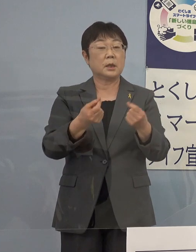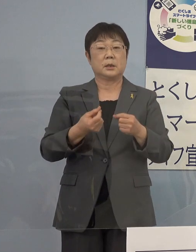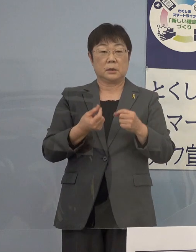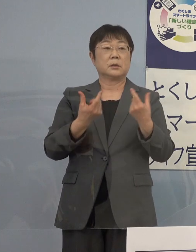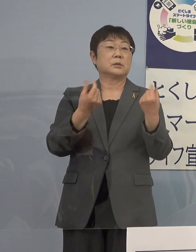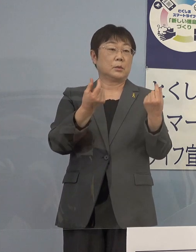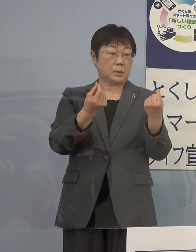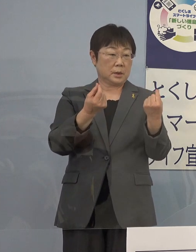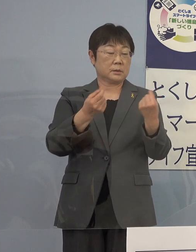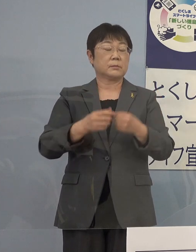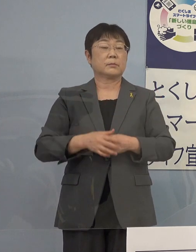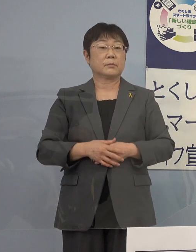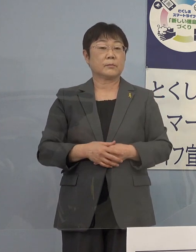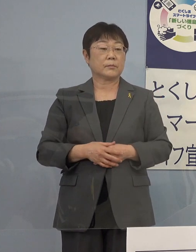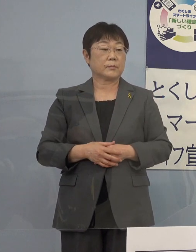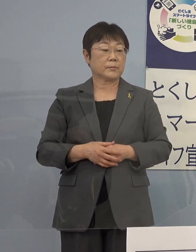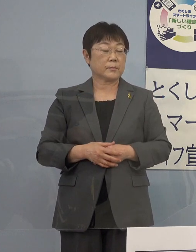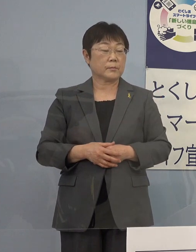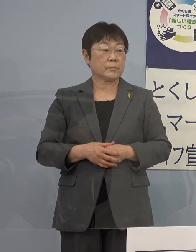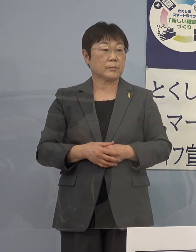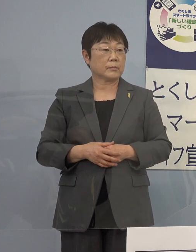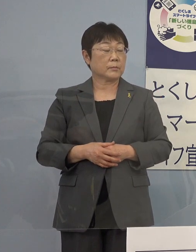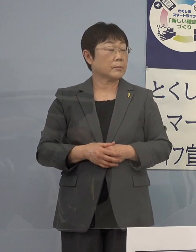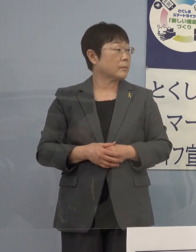いというふうに言っている、